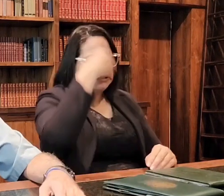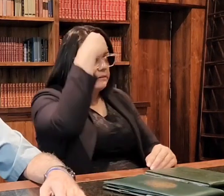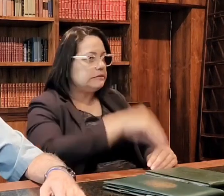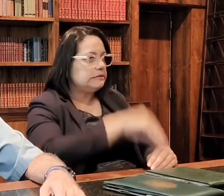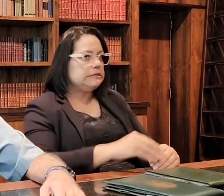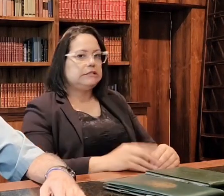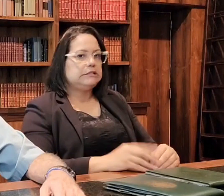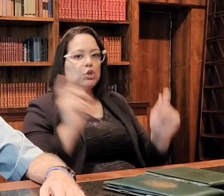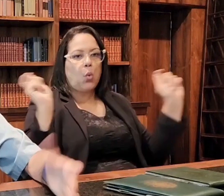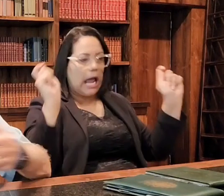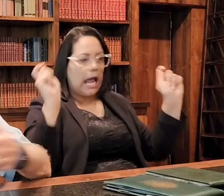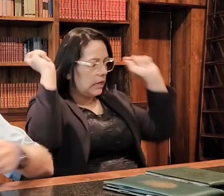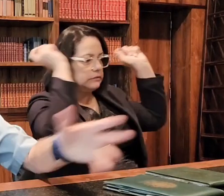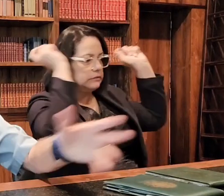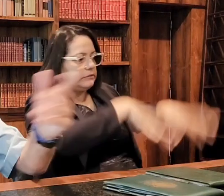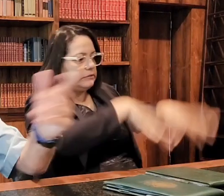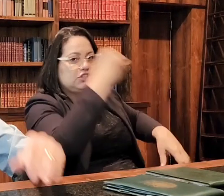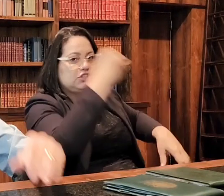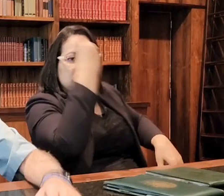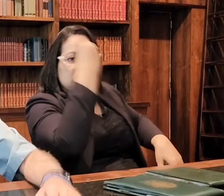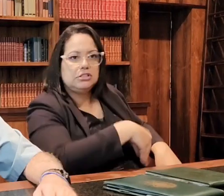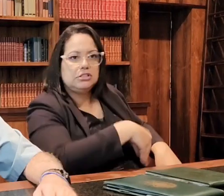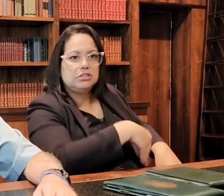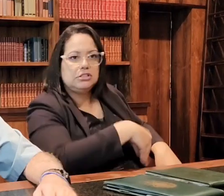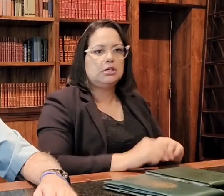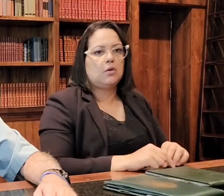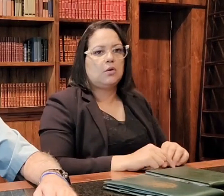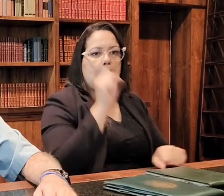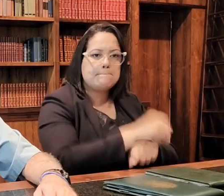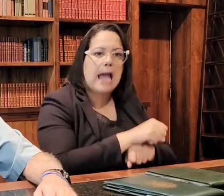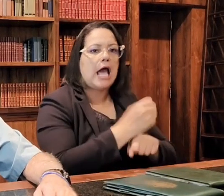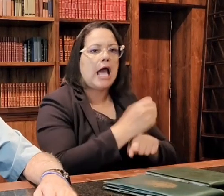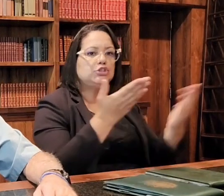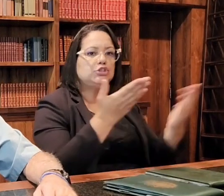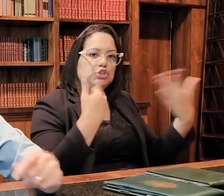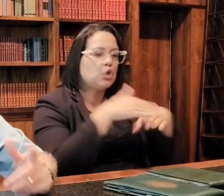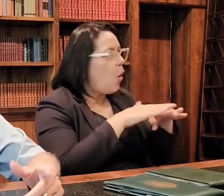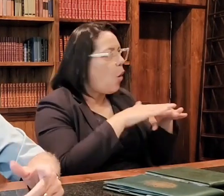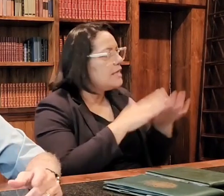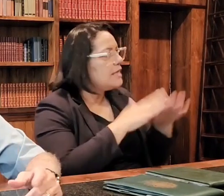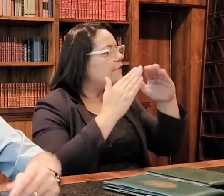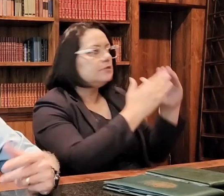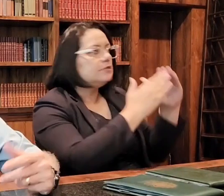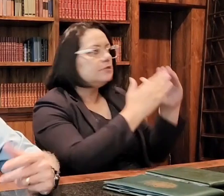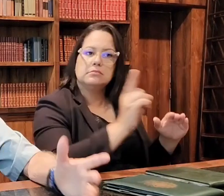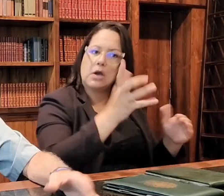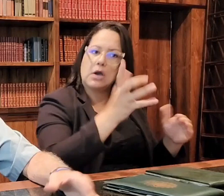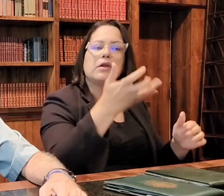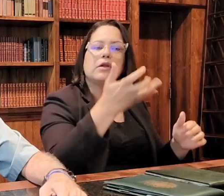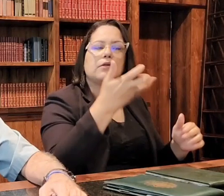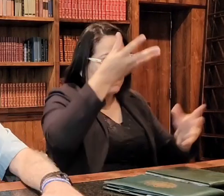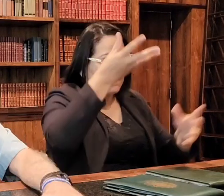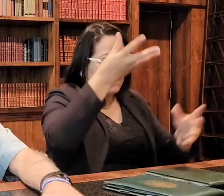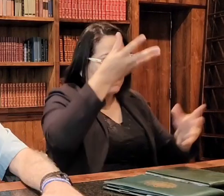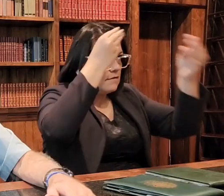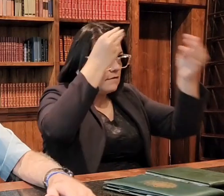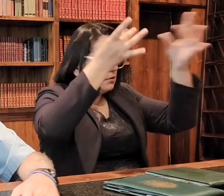criticar, deixar de conversar com seus vizinhos, agora com muito mais propriedade, com muito mais conhecimento.